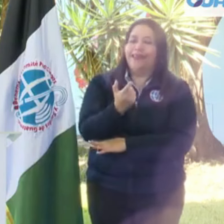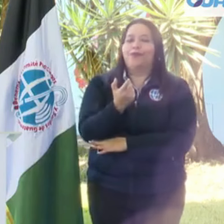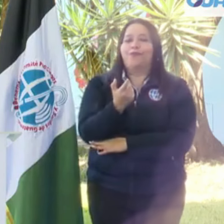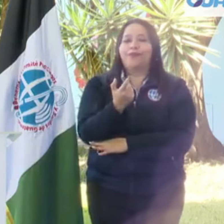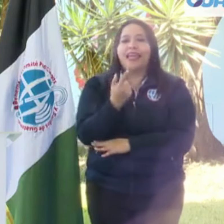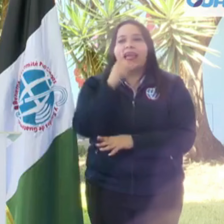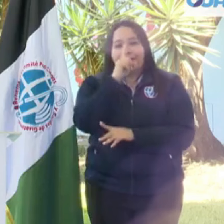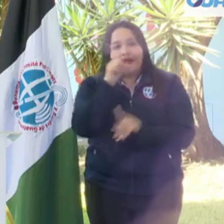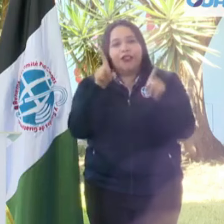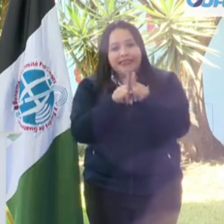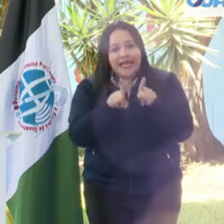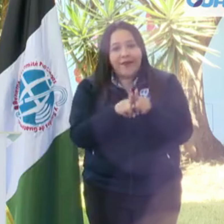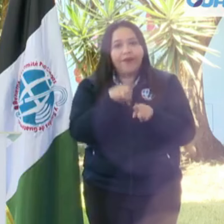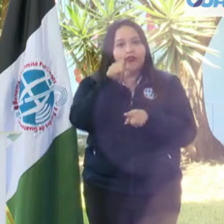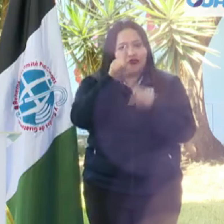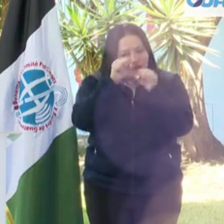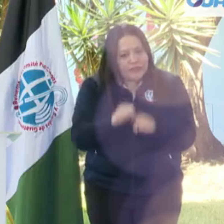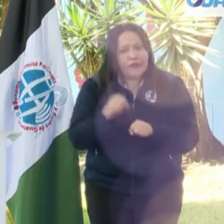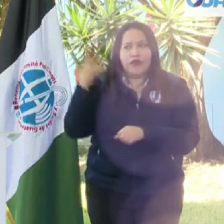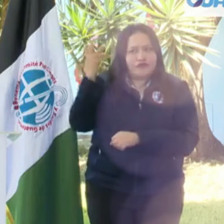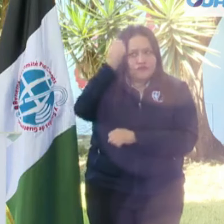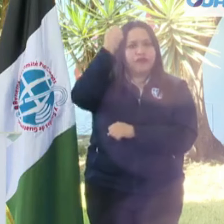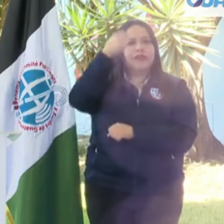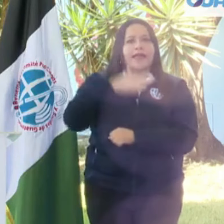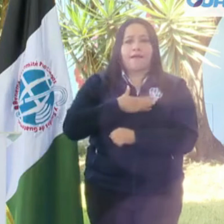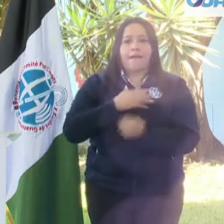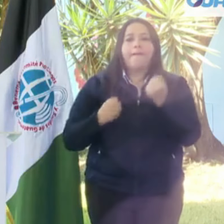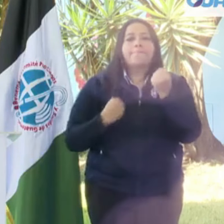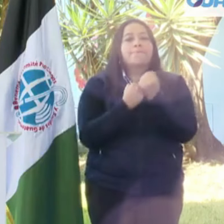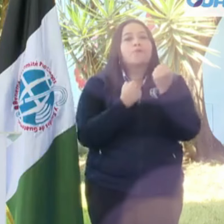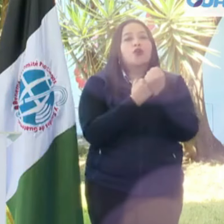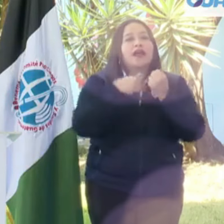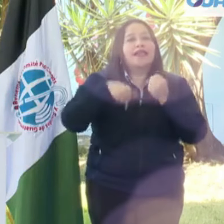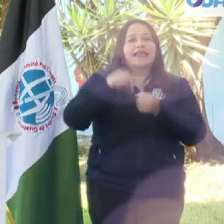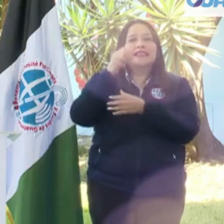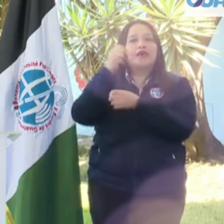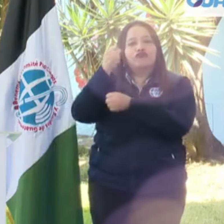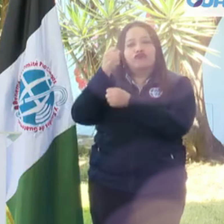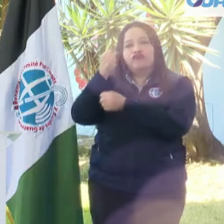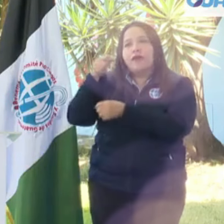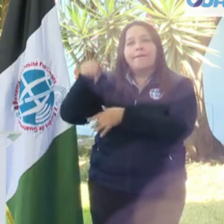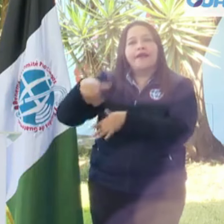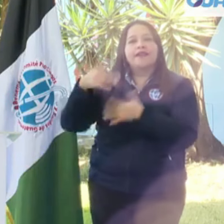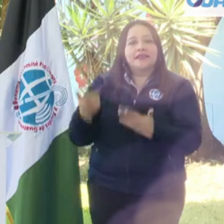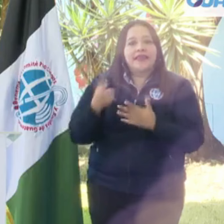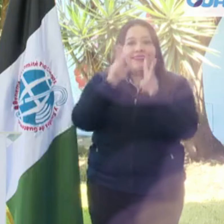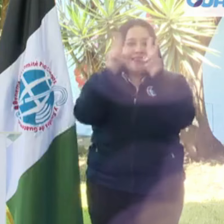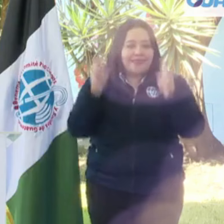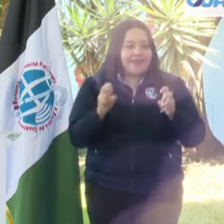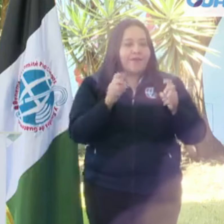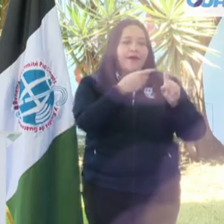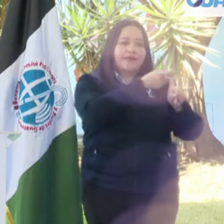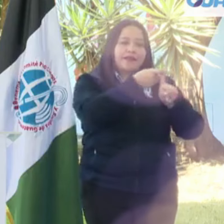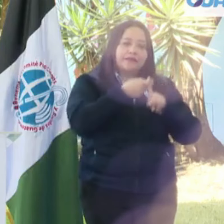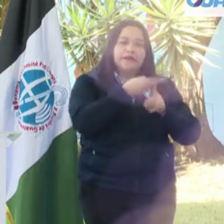además van a lograr apoyarnos en esta campaña contra la trata de personas,